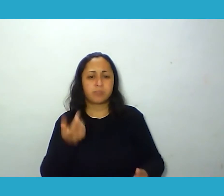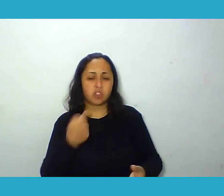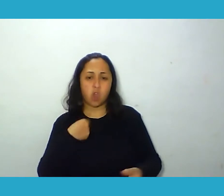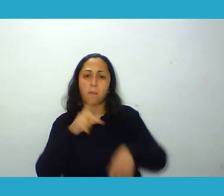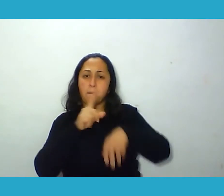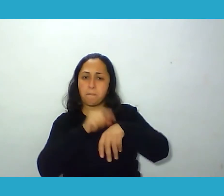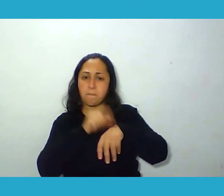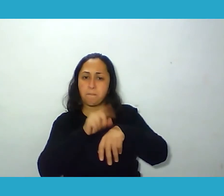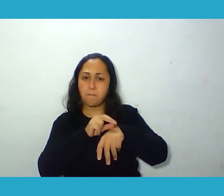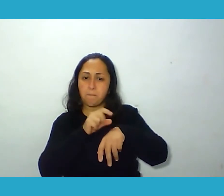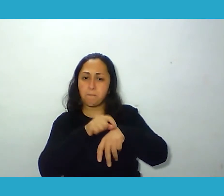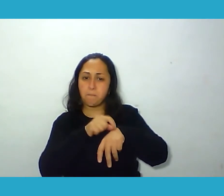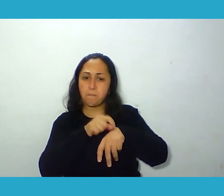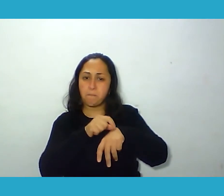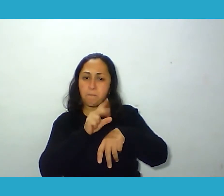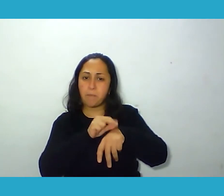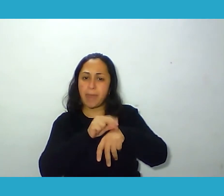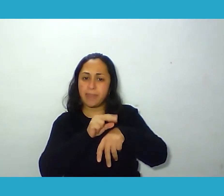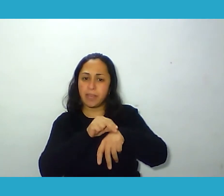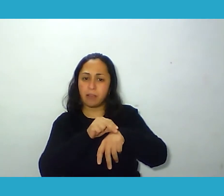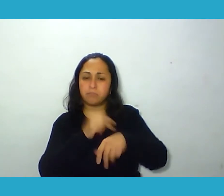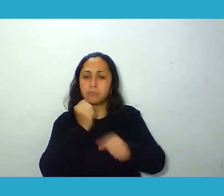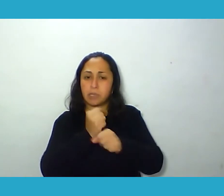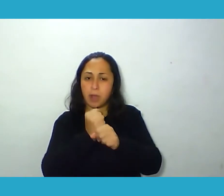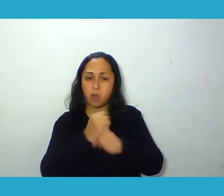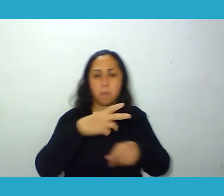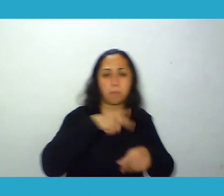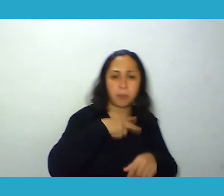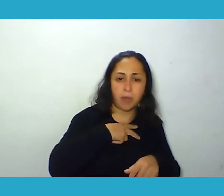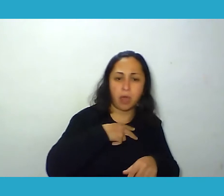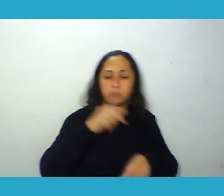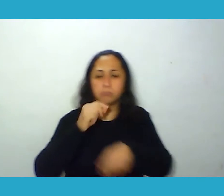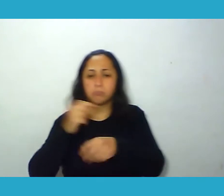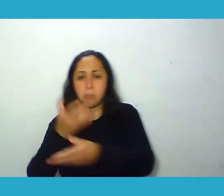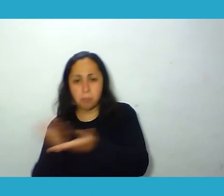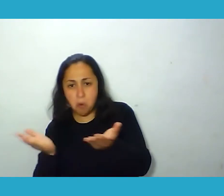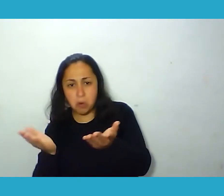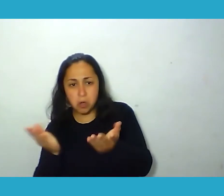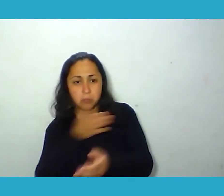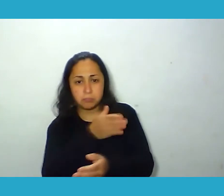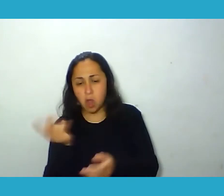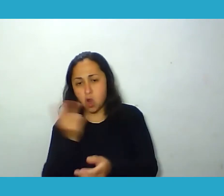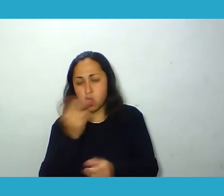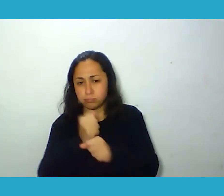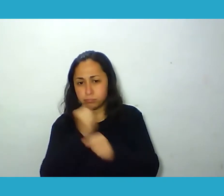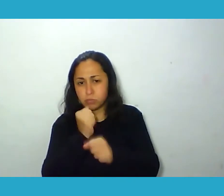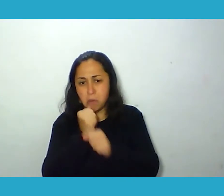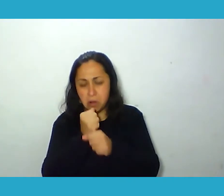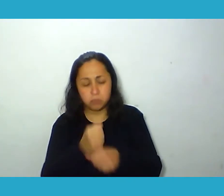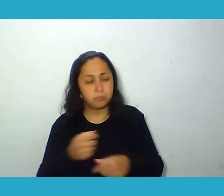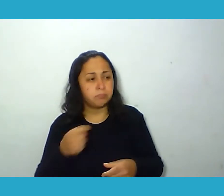médica, dice, trabajando en el ámbito privado y público. En este último, en el 107,